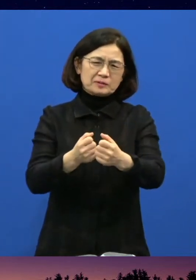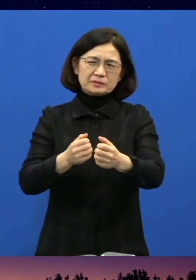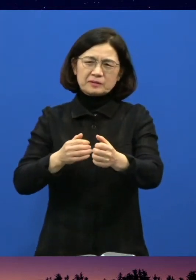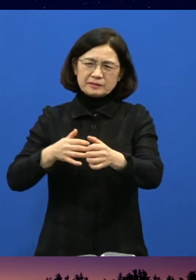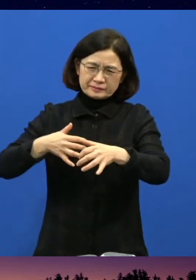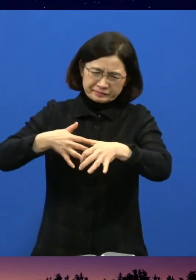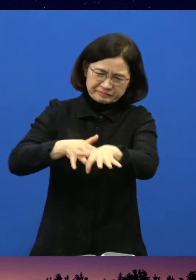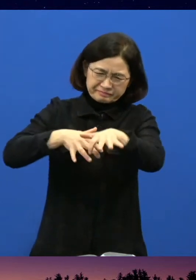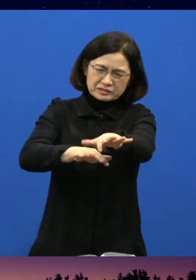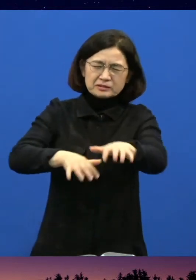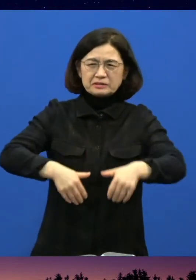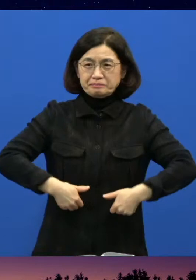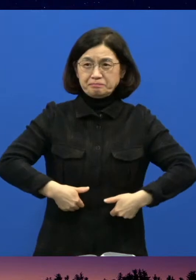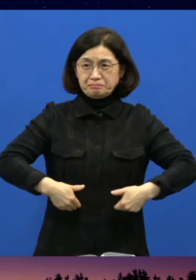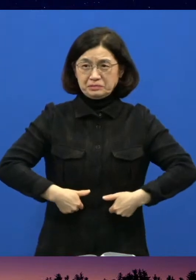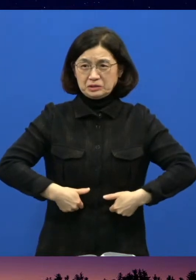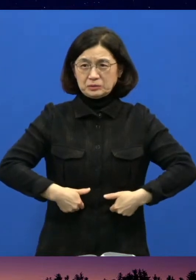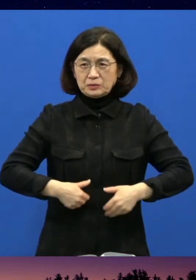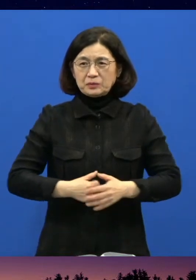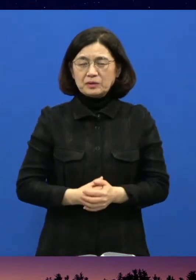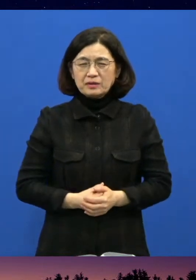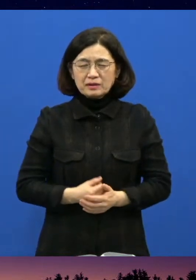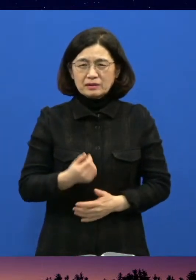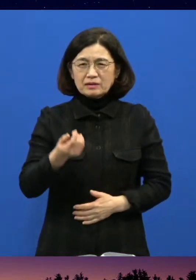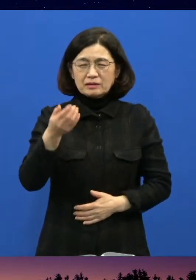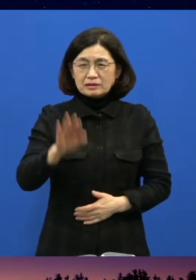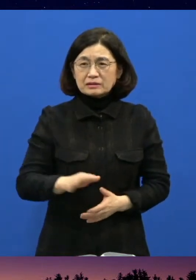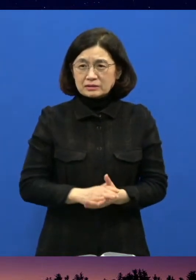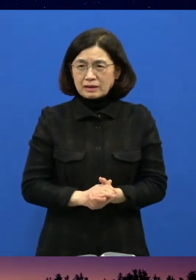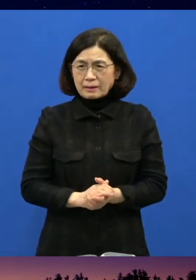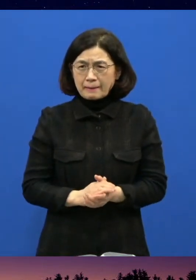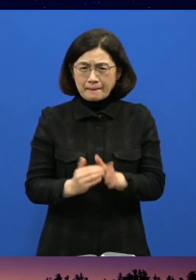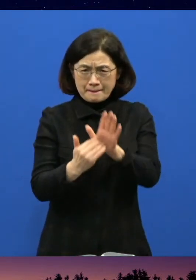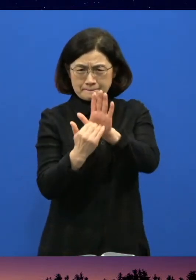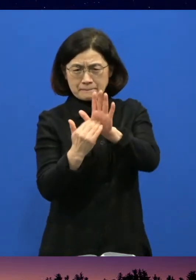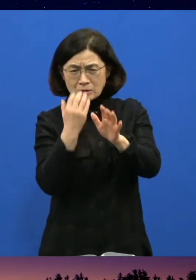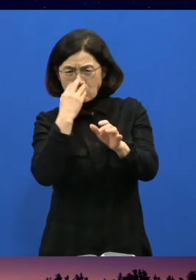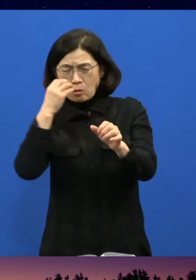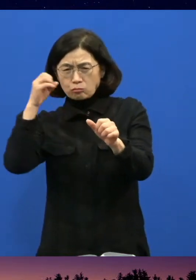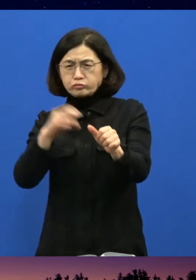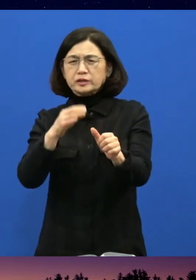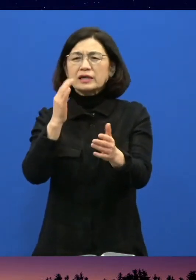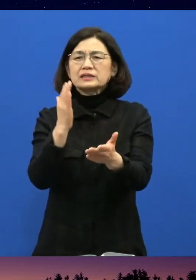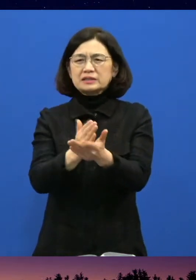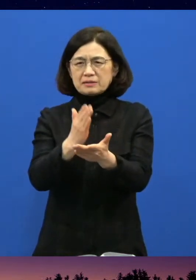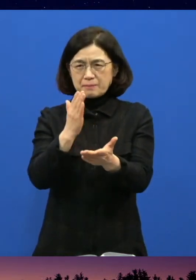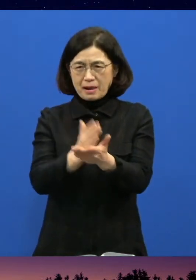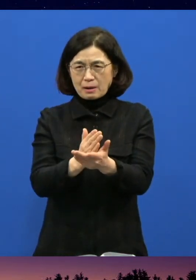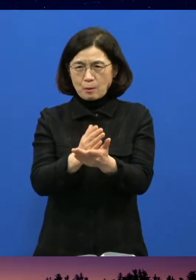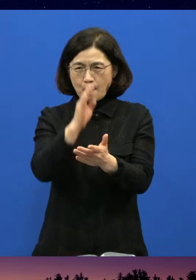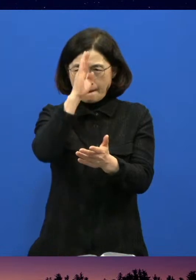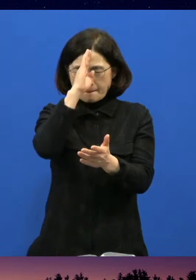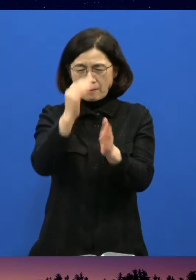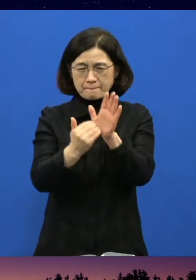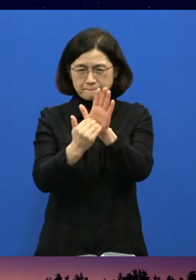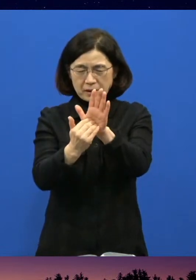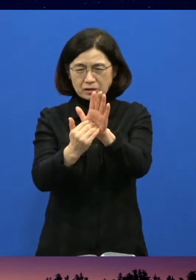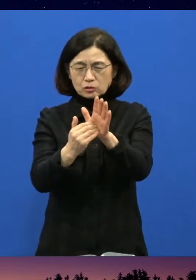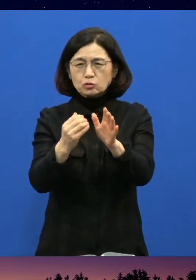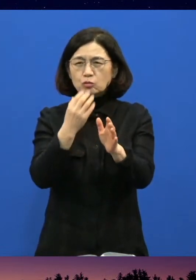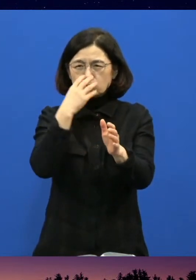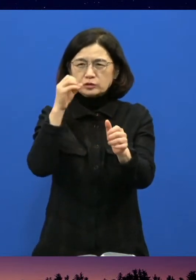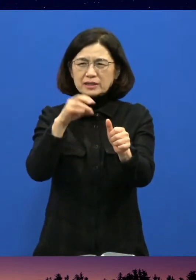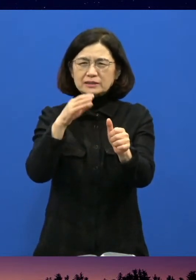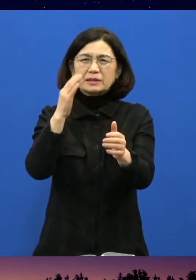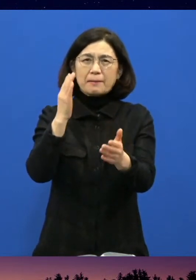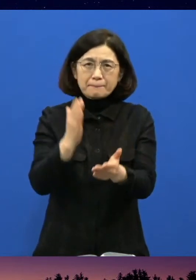그렇다고 해서 우리가 방역을 무시하고 막 그렇게 할 필요는 없습니다. 지켜가면서 여러분 이렇게 많은 성도들이 우리 주일날도 어마어마한